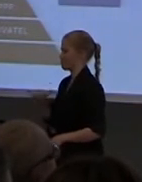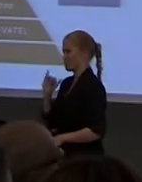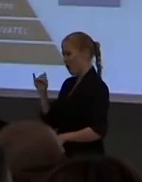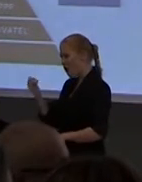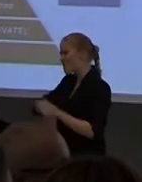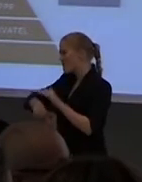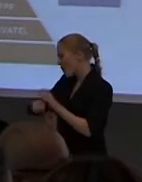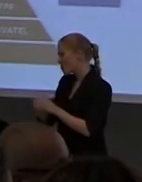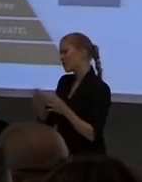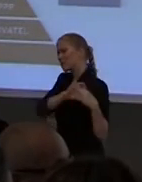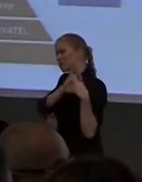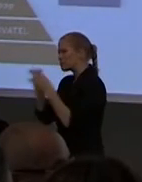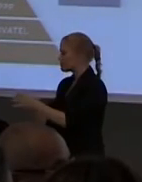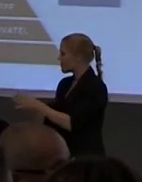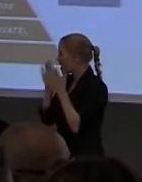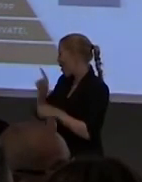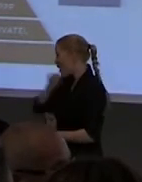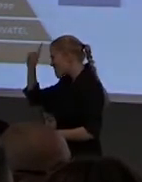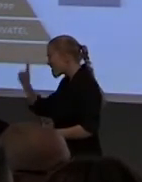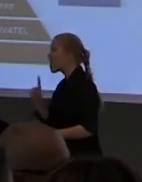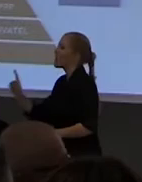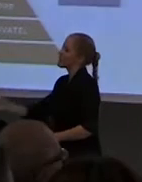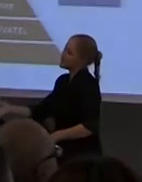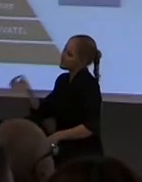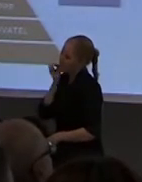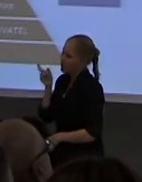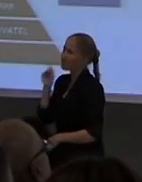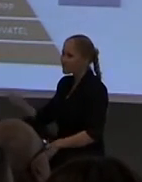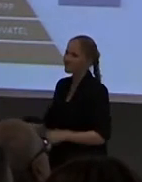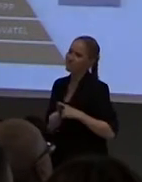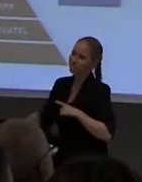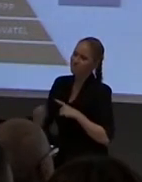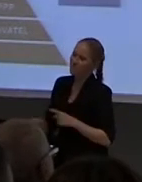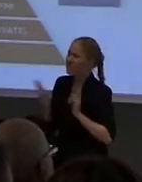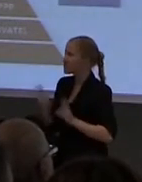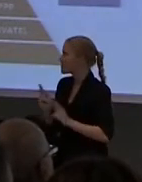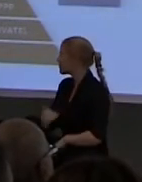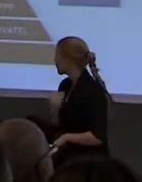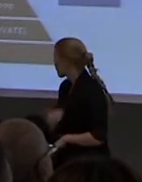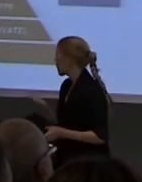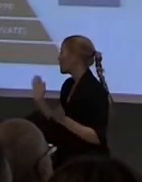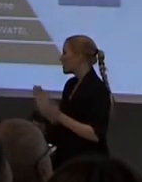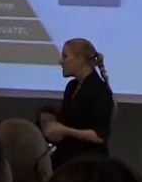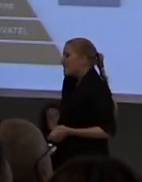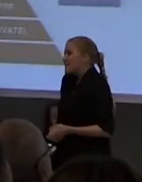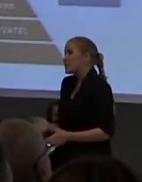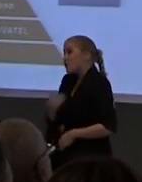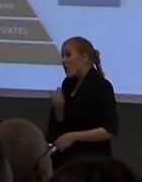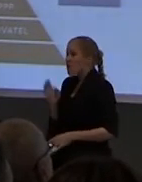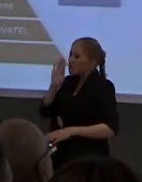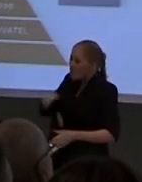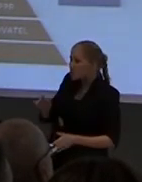kterou dělám od rána do večera, nebo chtěl bych, ale nemůžu, protože ještě jako chodím do té školy. Škola není jako úplně špatná,